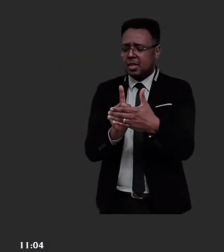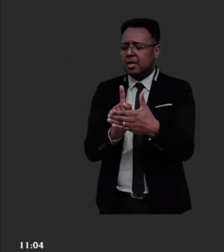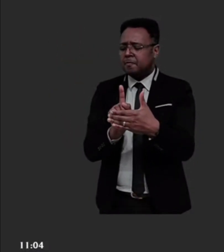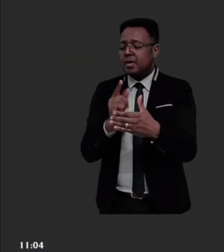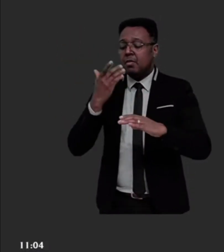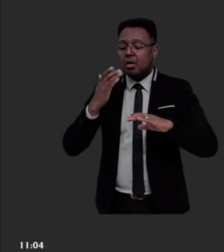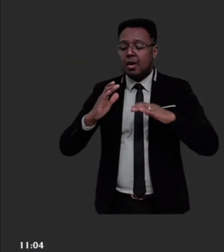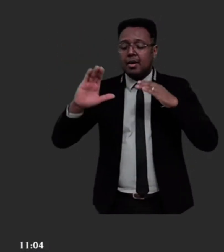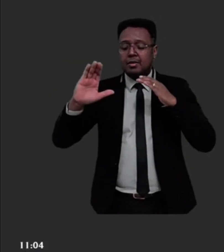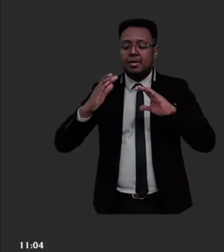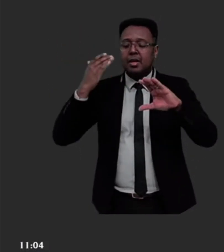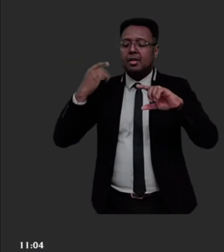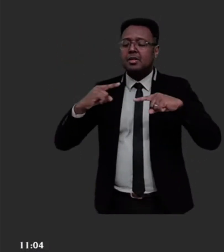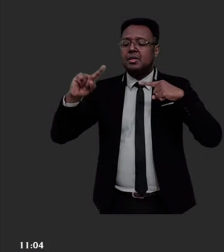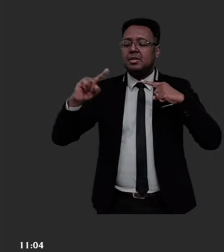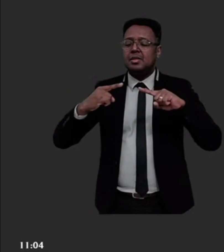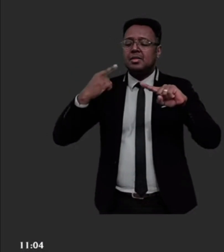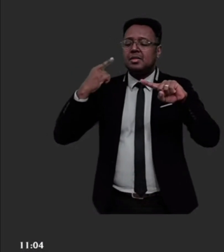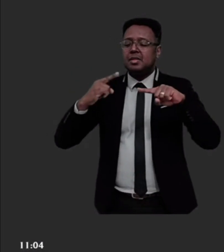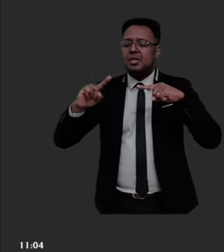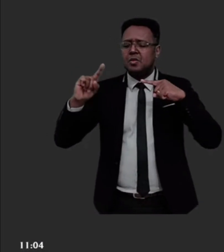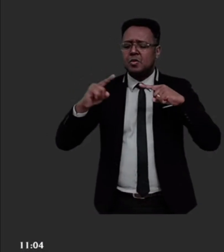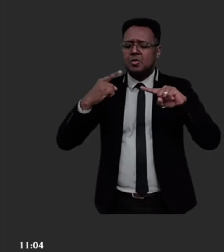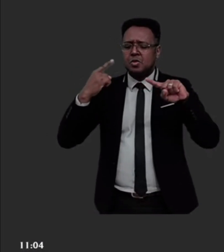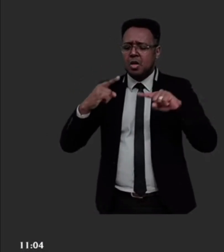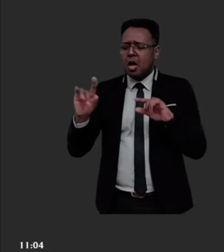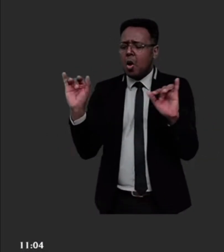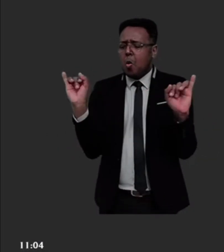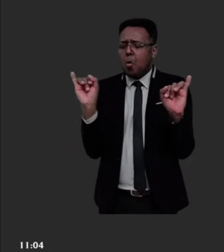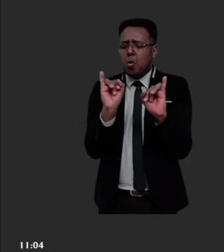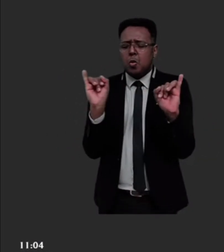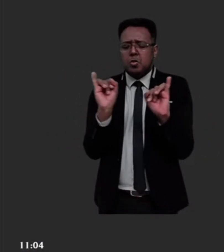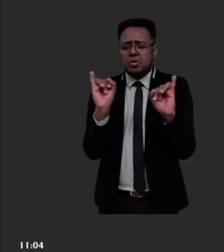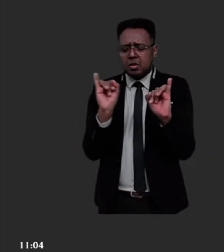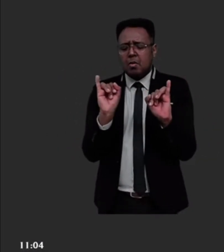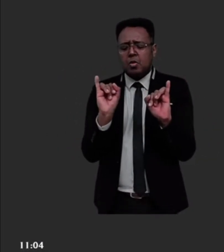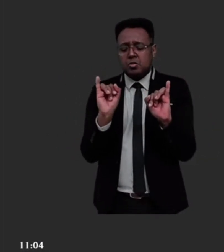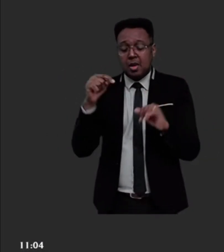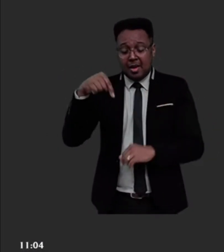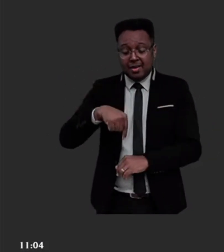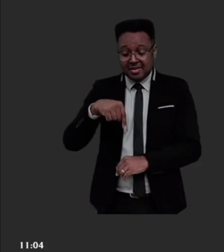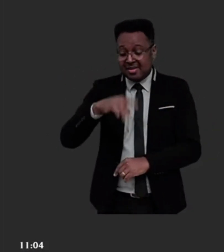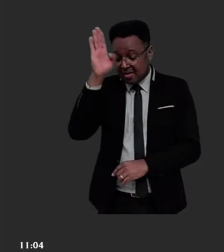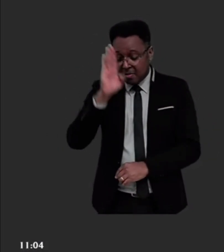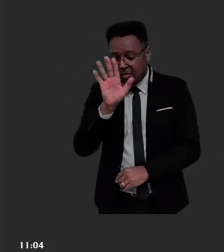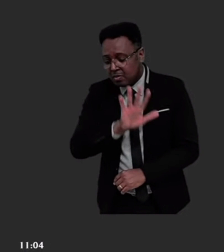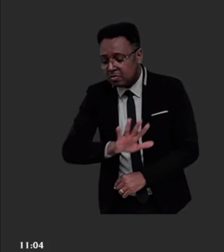hinos, pela preparação dos irmãos, das irmandades que está aqui, e por todo o Brasil e por todo o mundo afora. Aleluia. Glória a